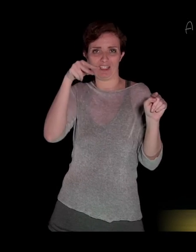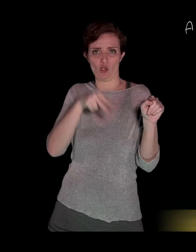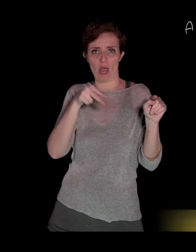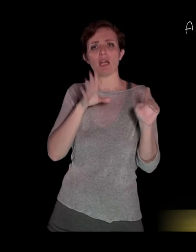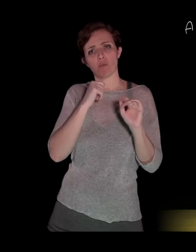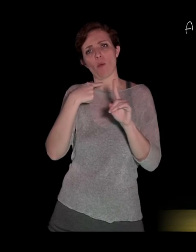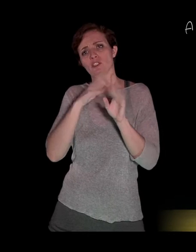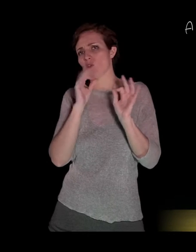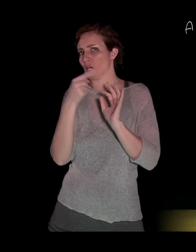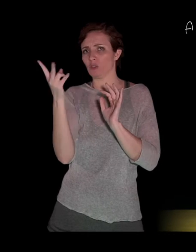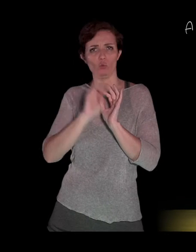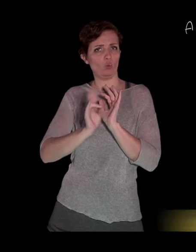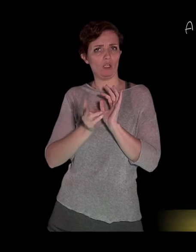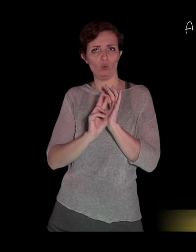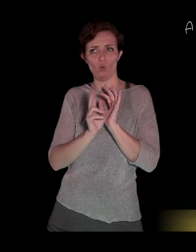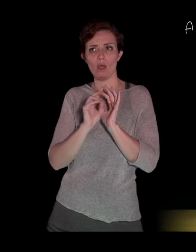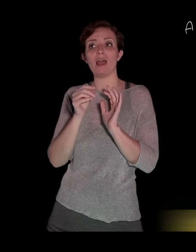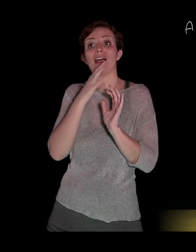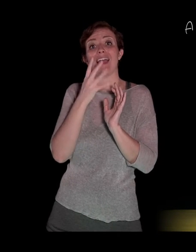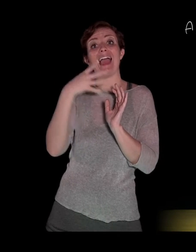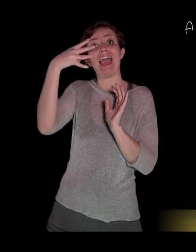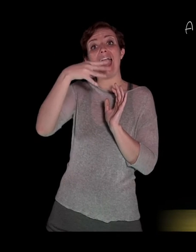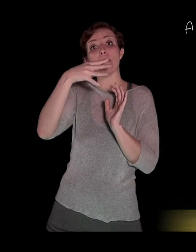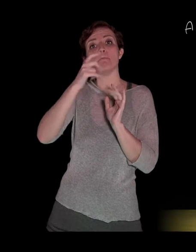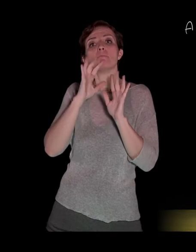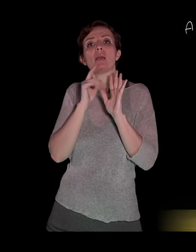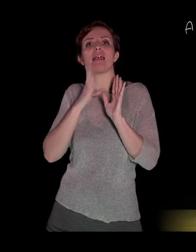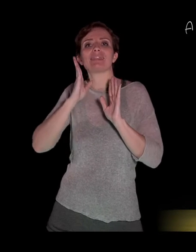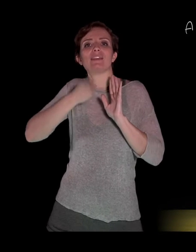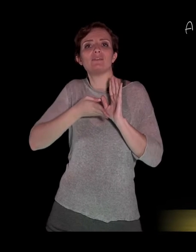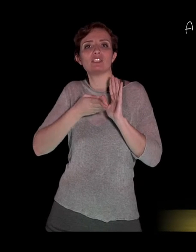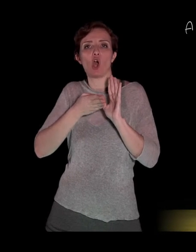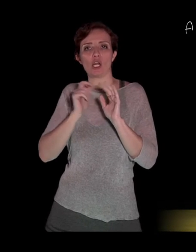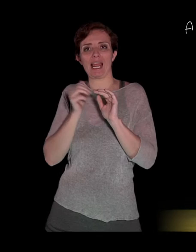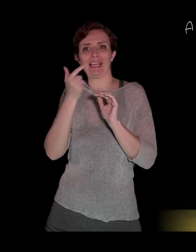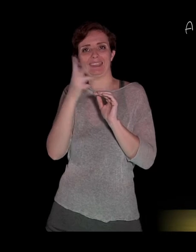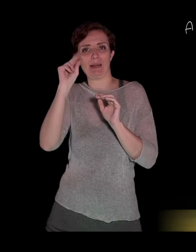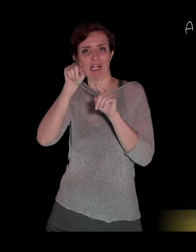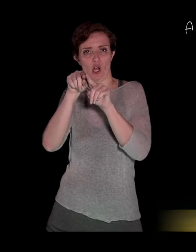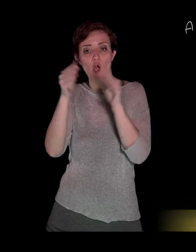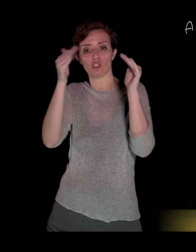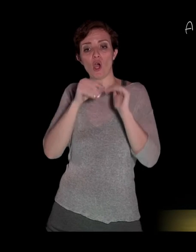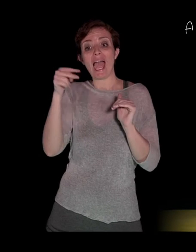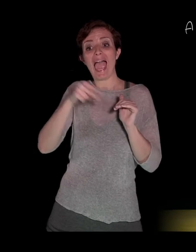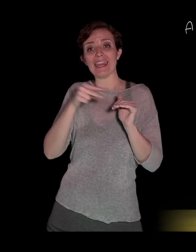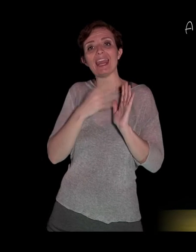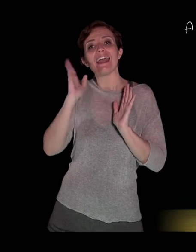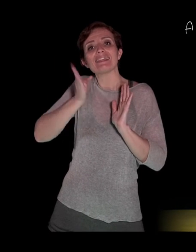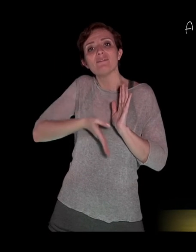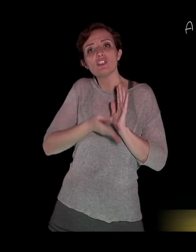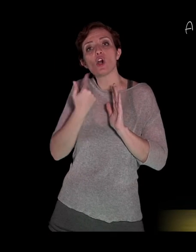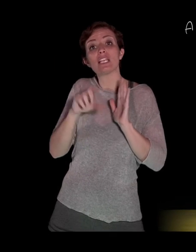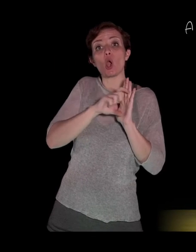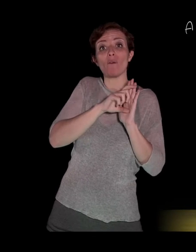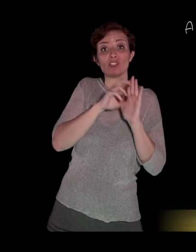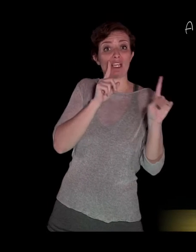m non è altro che un divisore del termine noto ed n non è altro che un divisore del coefficiente dell'incognita o